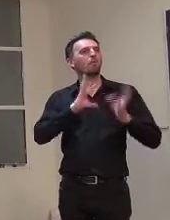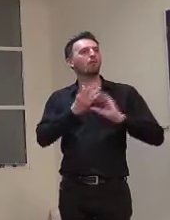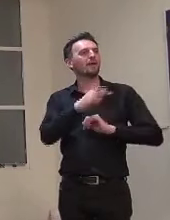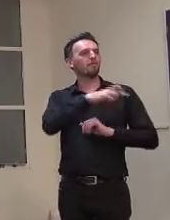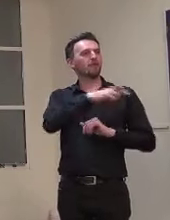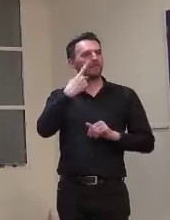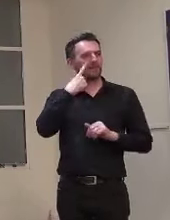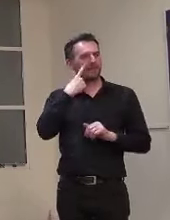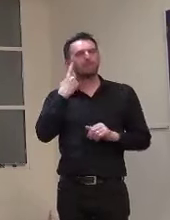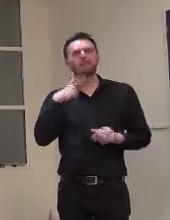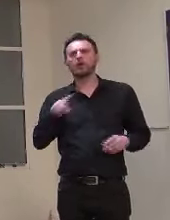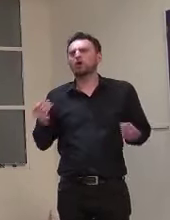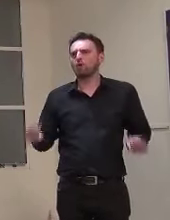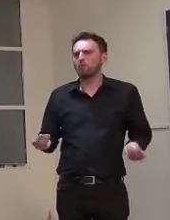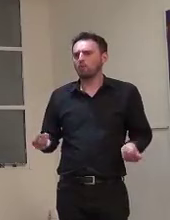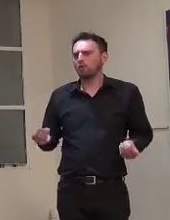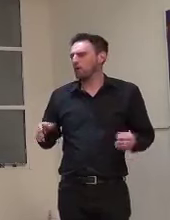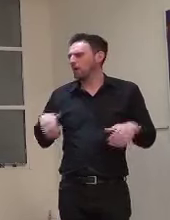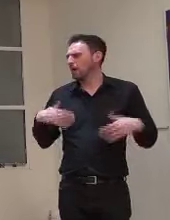entonces